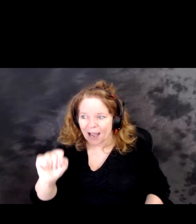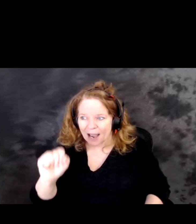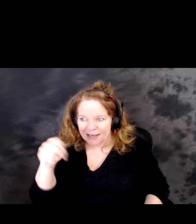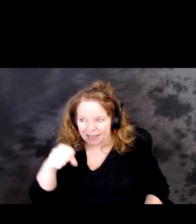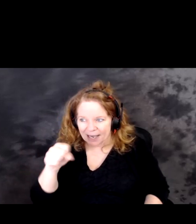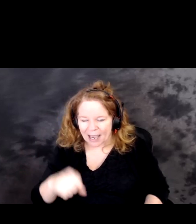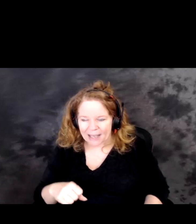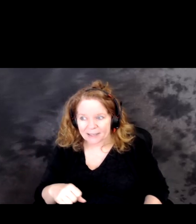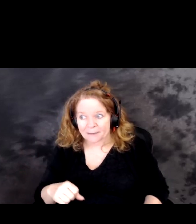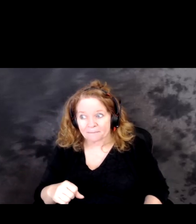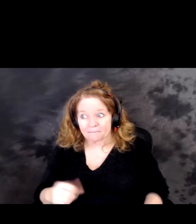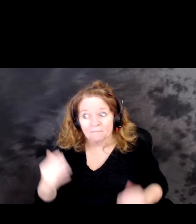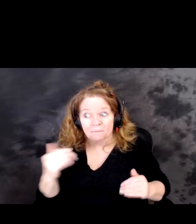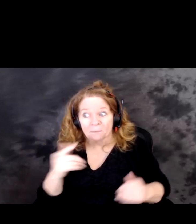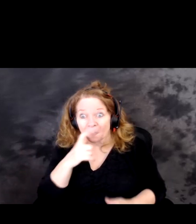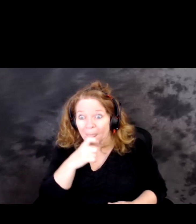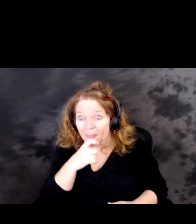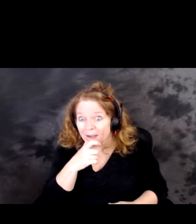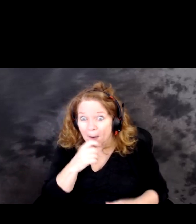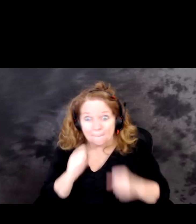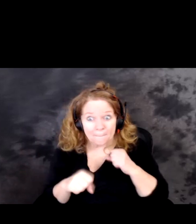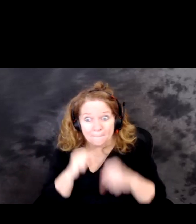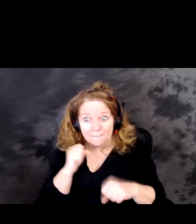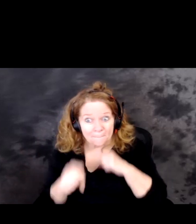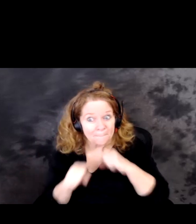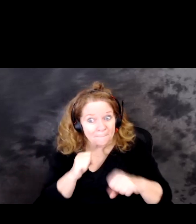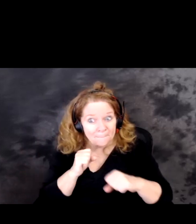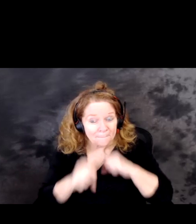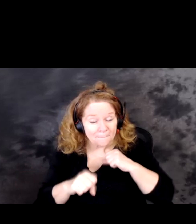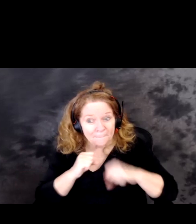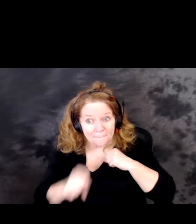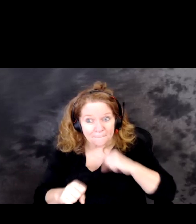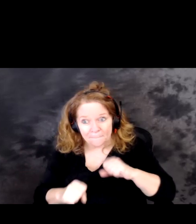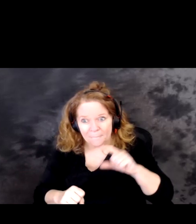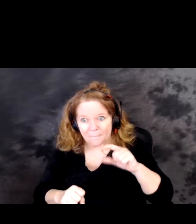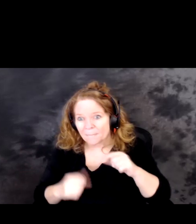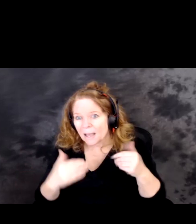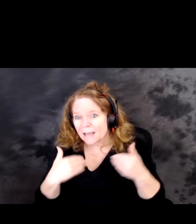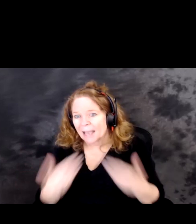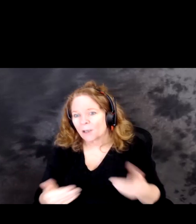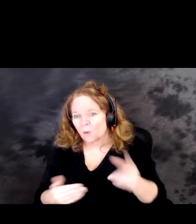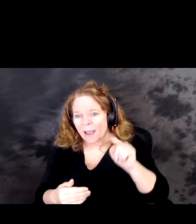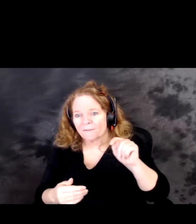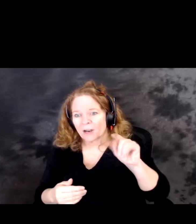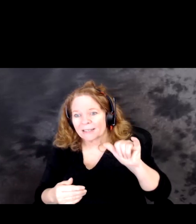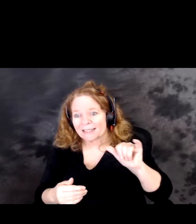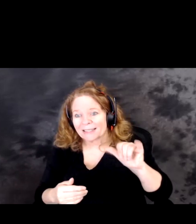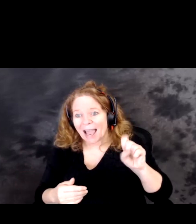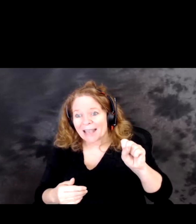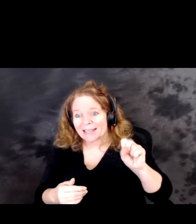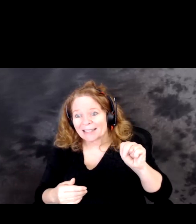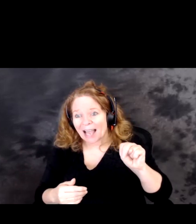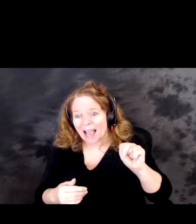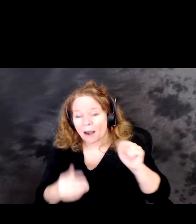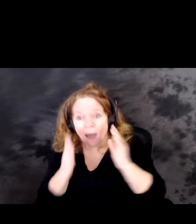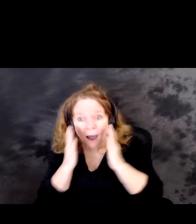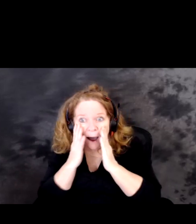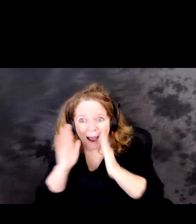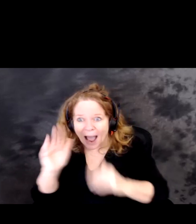Levi. Oh, sí, y luego seguimos con taran, tan, tan, taran, tan, tan. Con